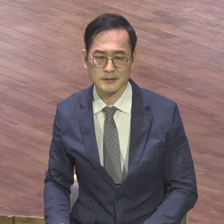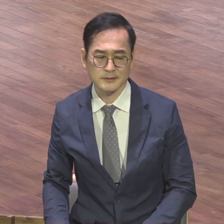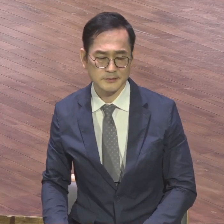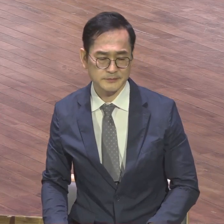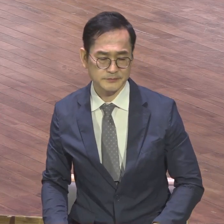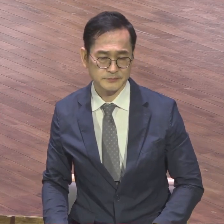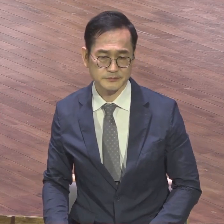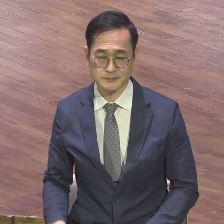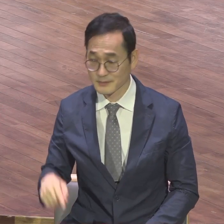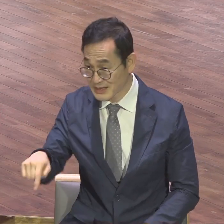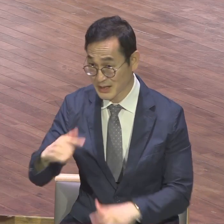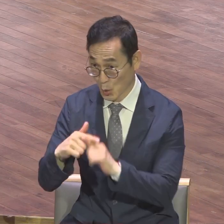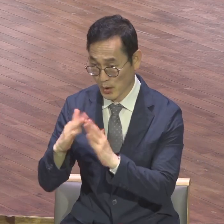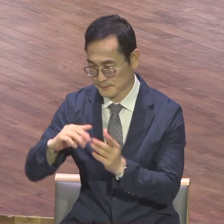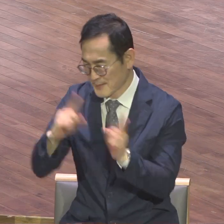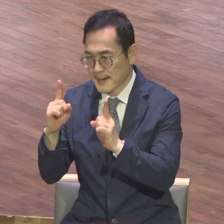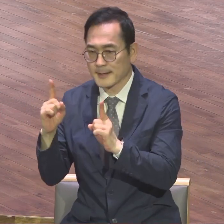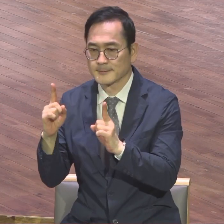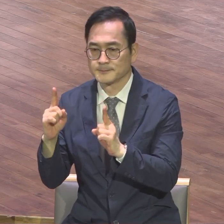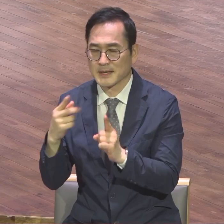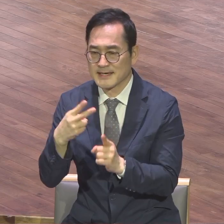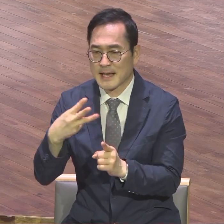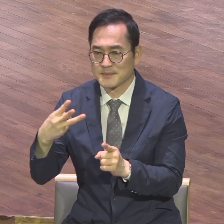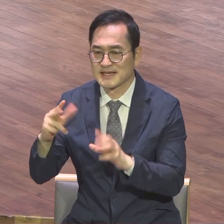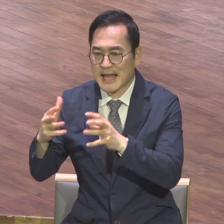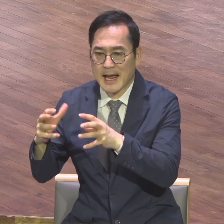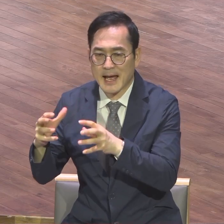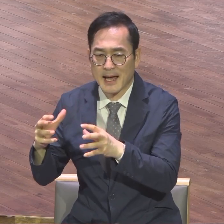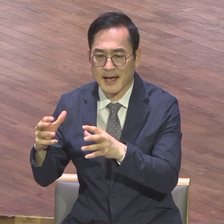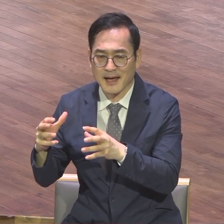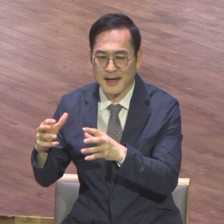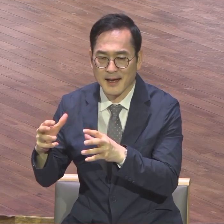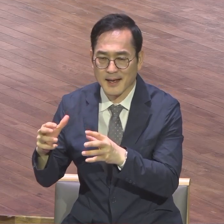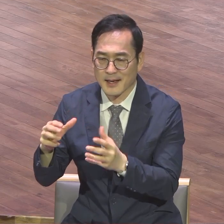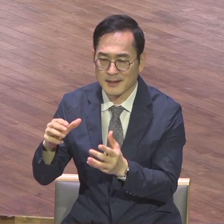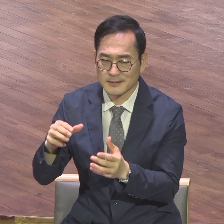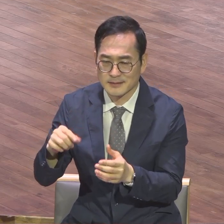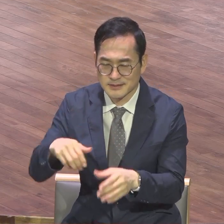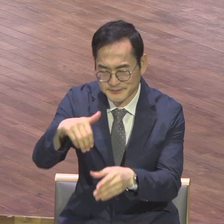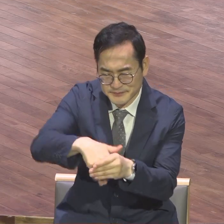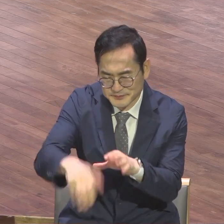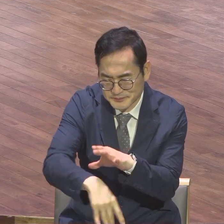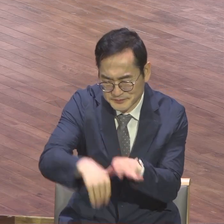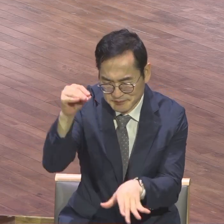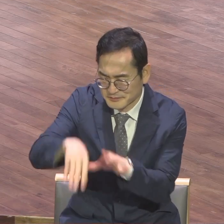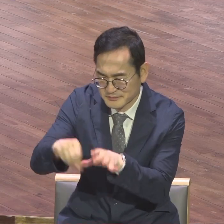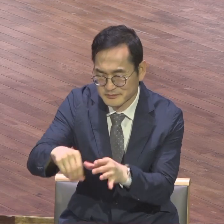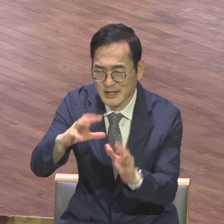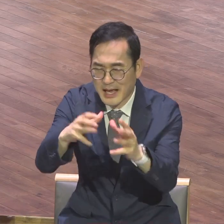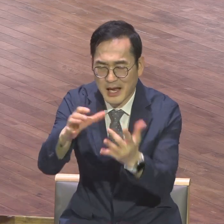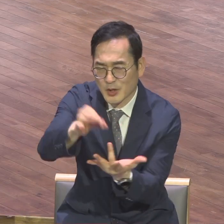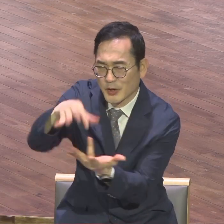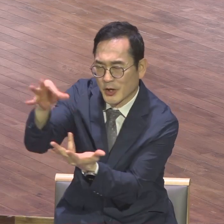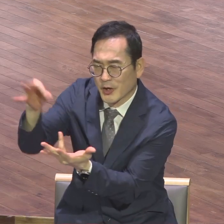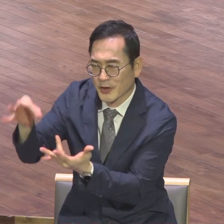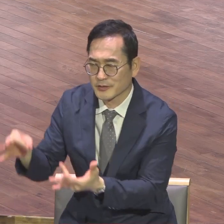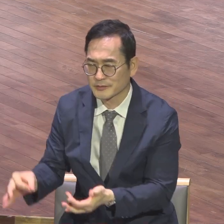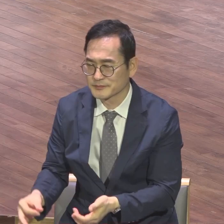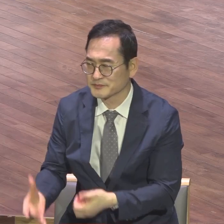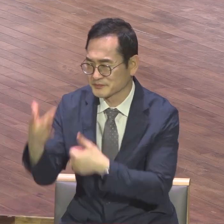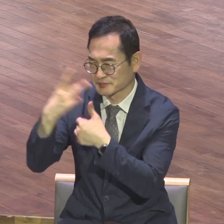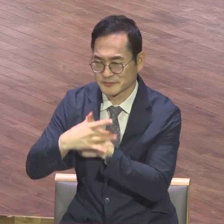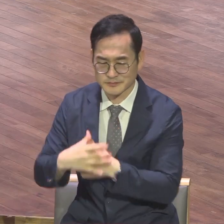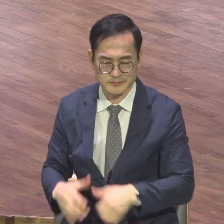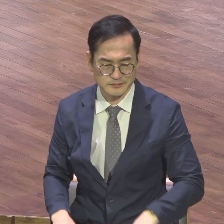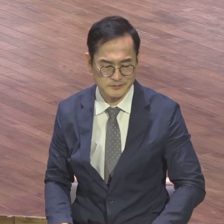237 가자고 5천조조 복음 하자고 지금 투표를 해가지고 제비를 뽑아가지고 지금 막 난리인데 맨날 나라는